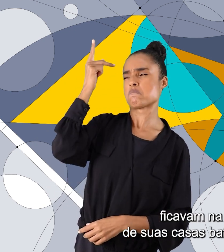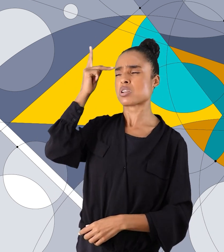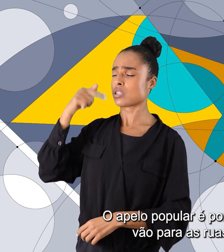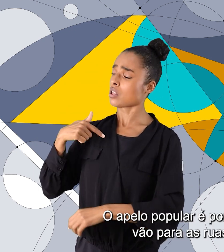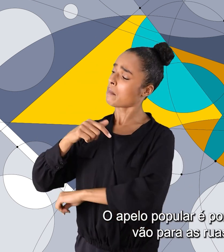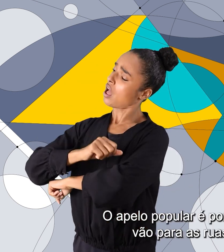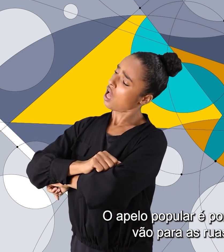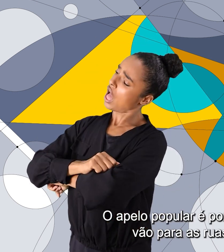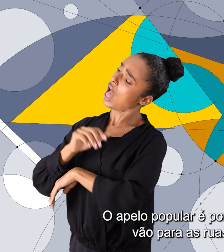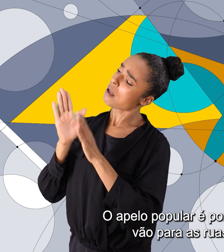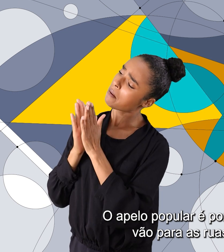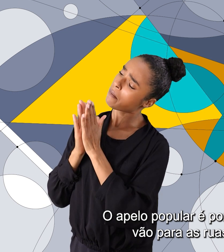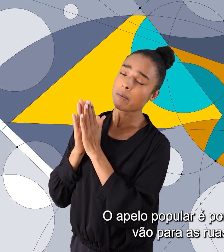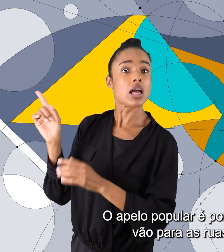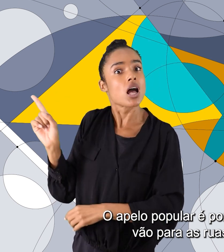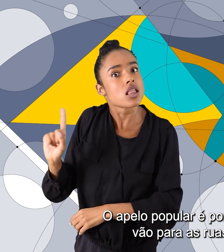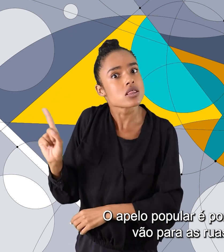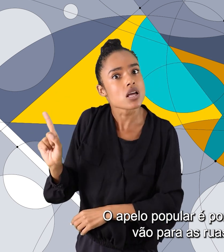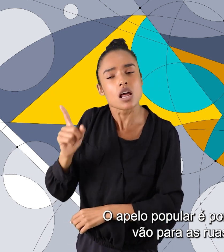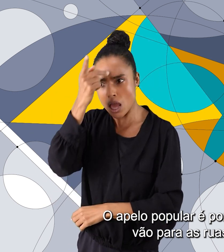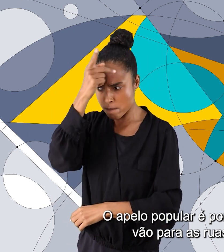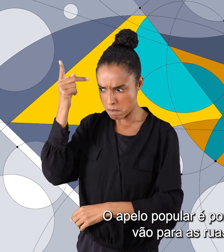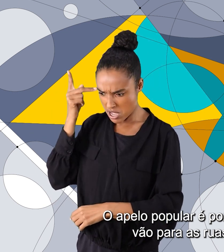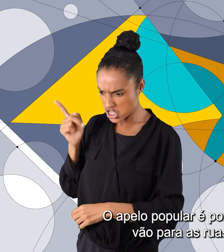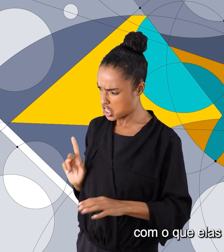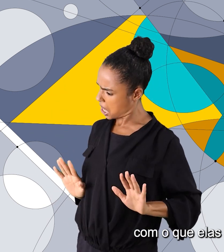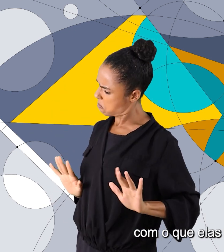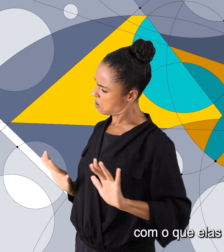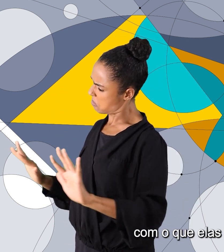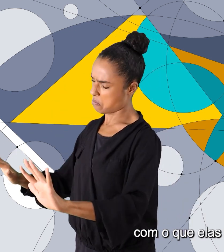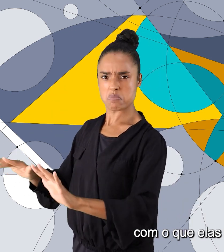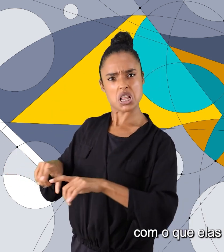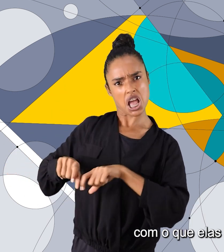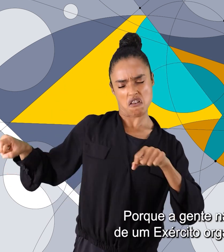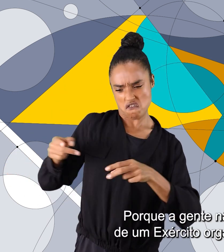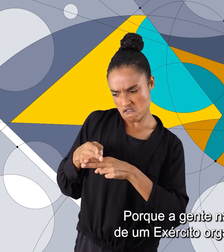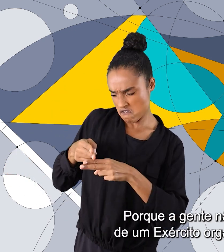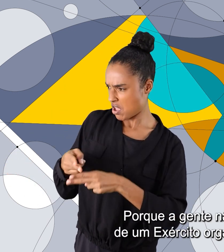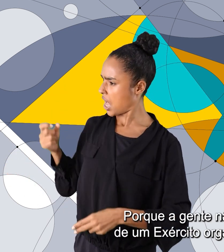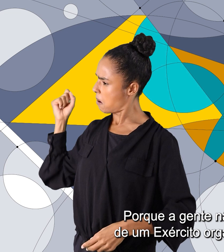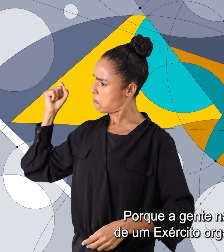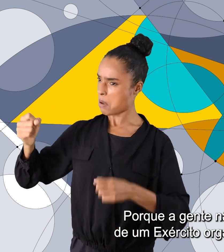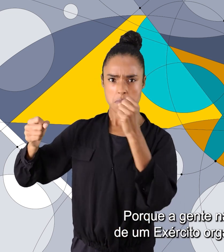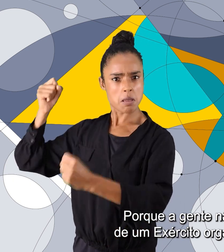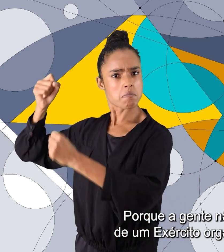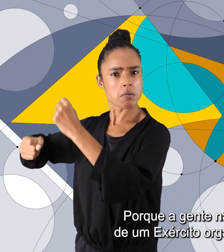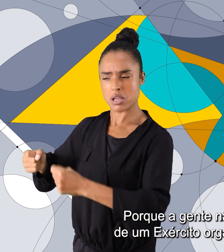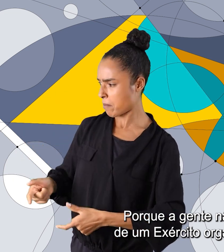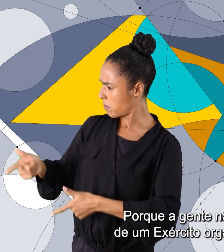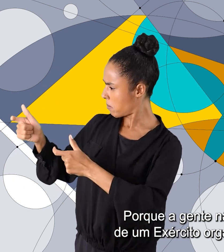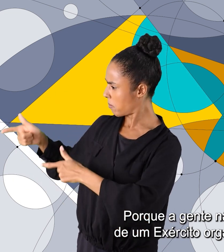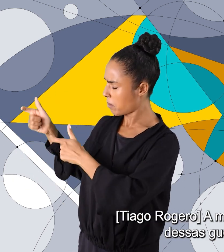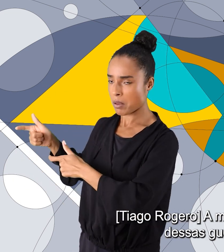batendo palma. O apelo popular é porque as pessoas vão para as ruas com faca, com que elas tivessem, porque a gente não está falando de um exército organizado